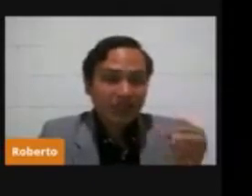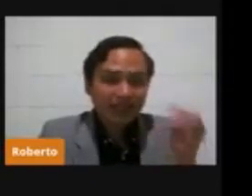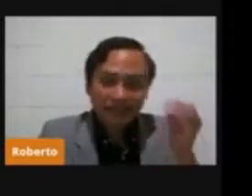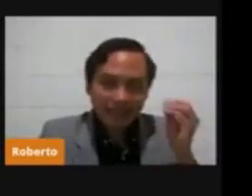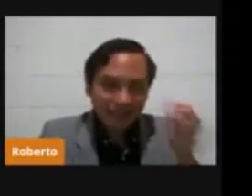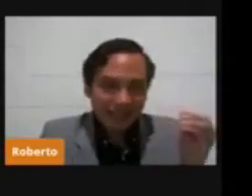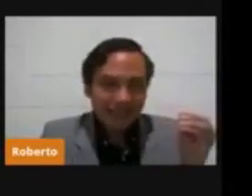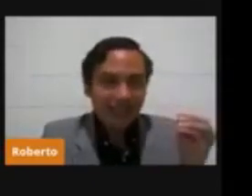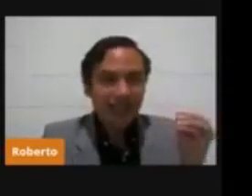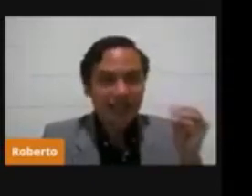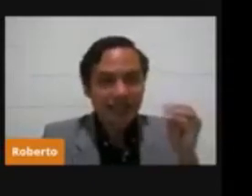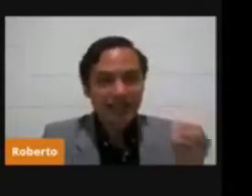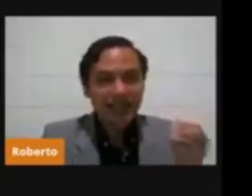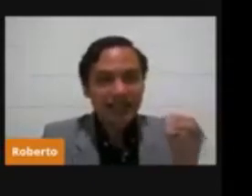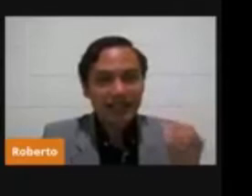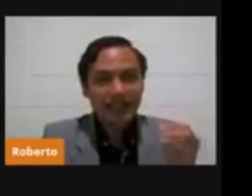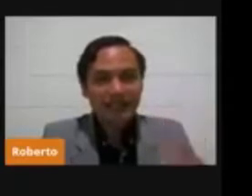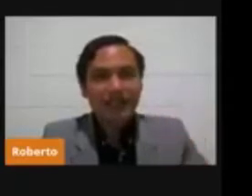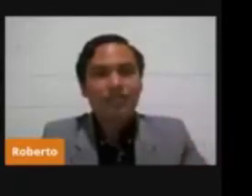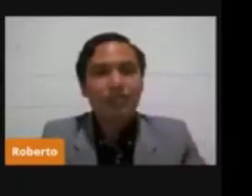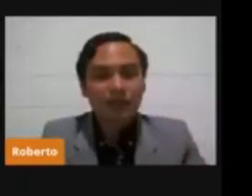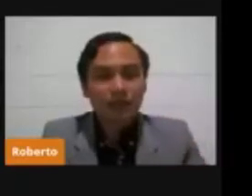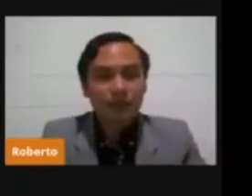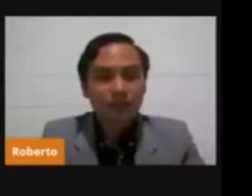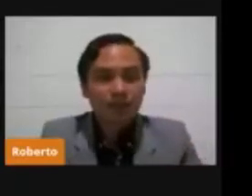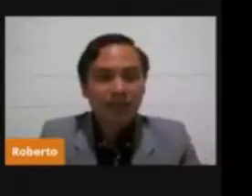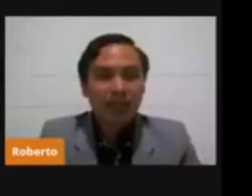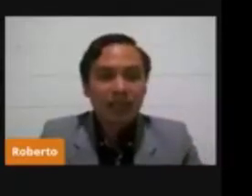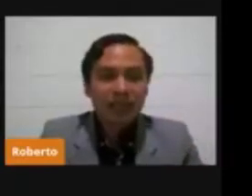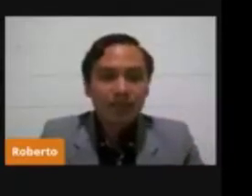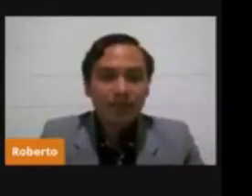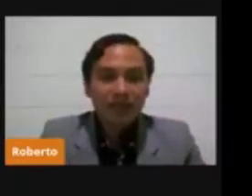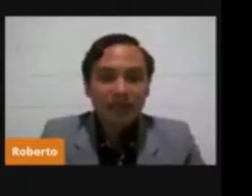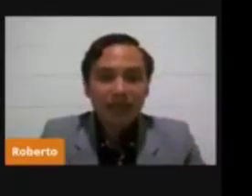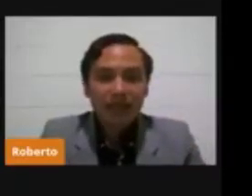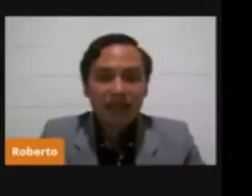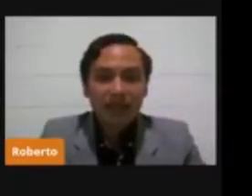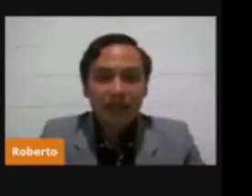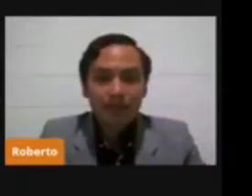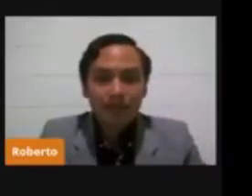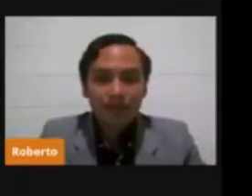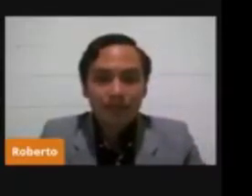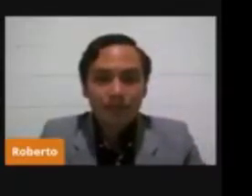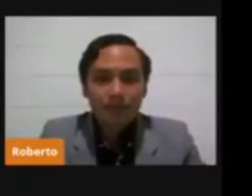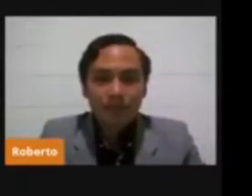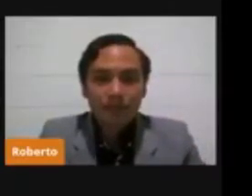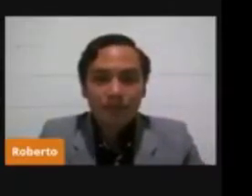una característica esencial de ser seres humanos. Y